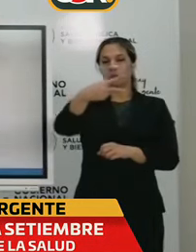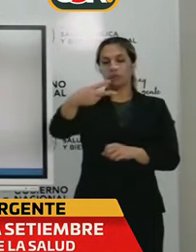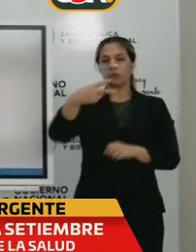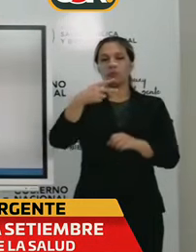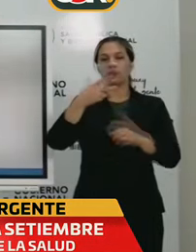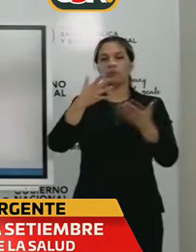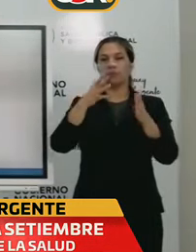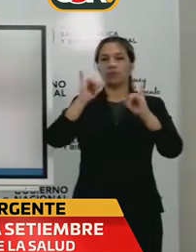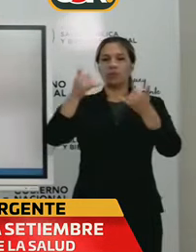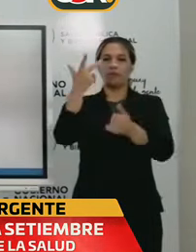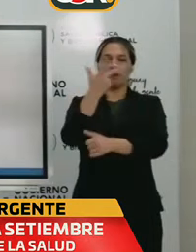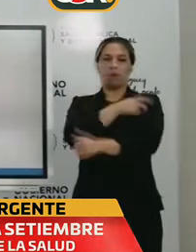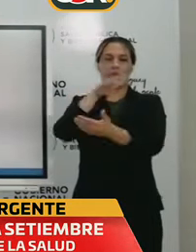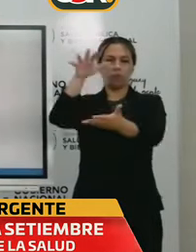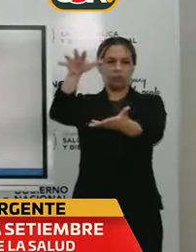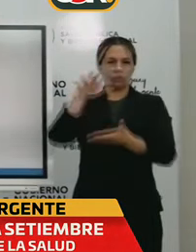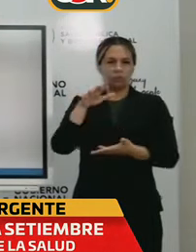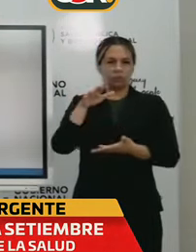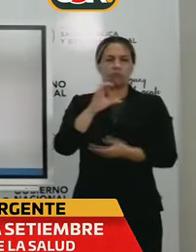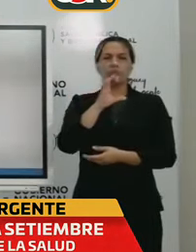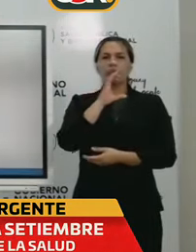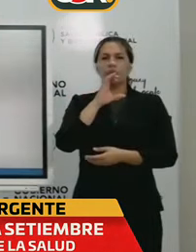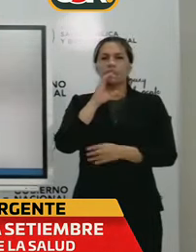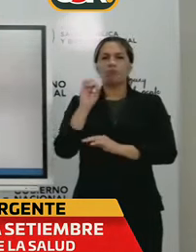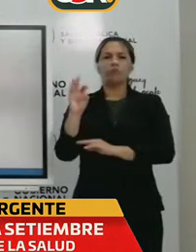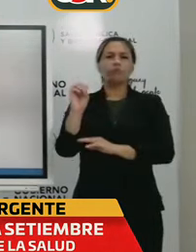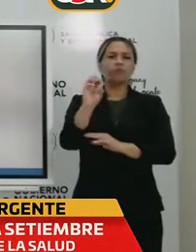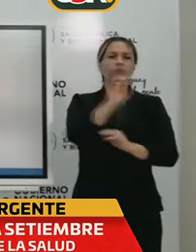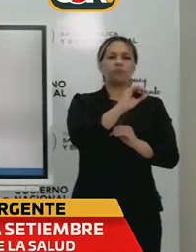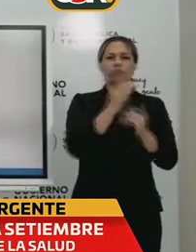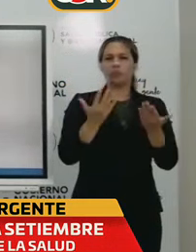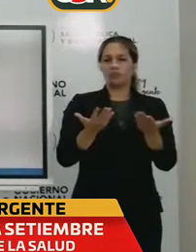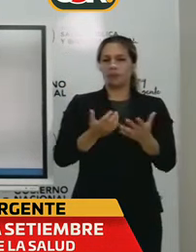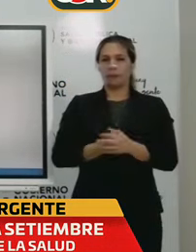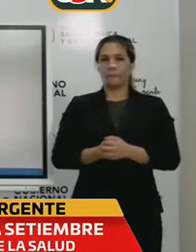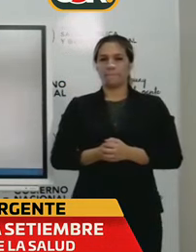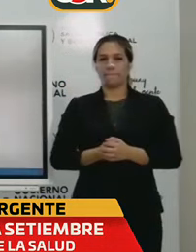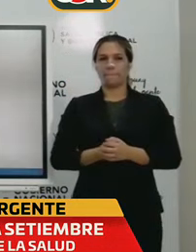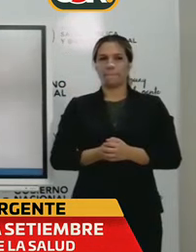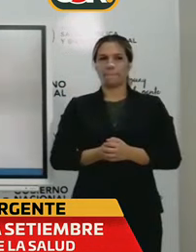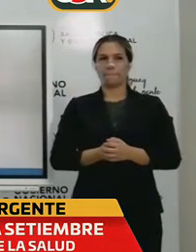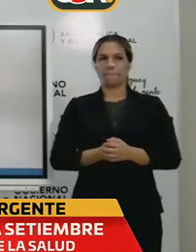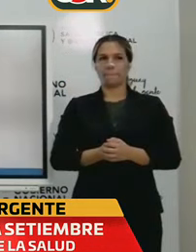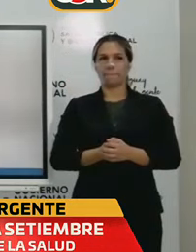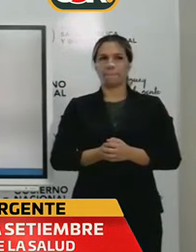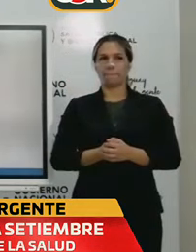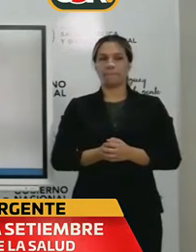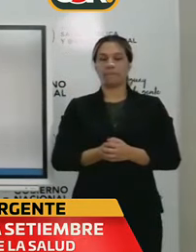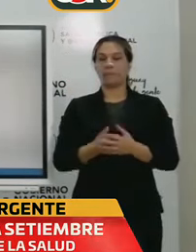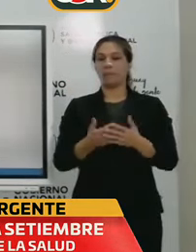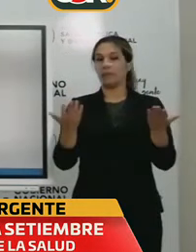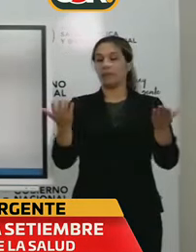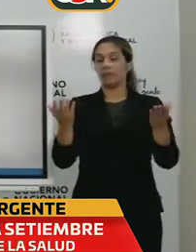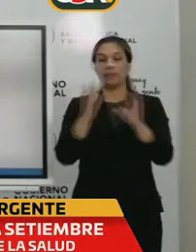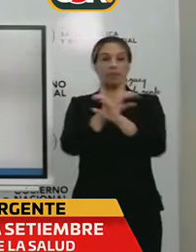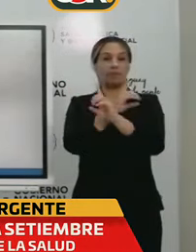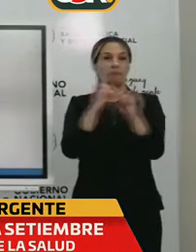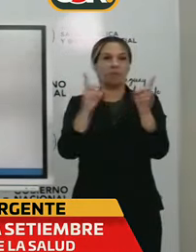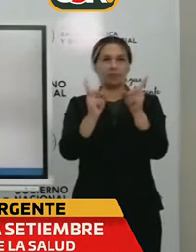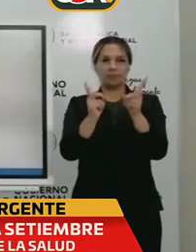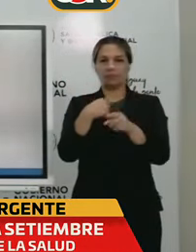podrían llegar las vacunas, ¿cómo se hará la distribución de estas? Bueno, depende mucho de lo que acabo de decir. Si